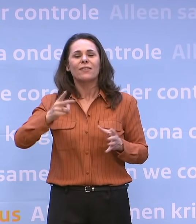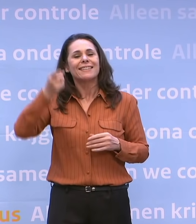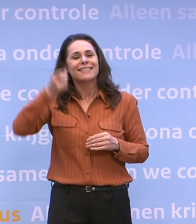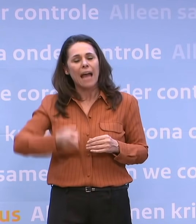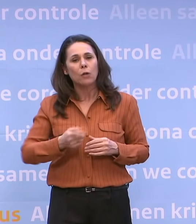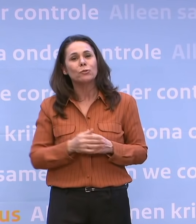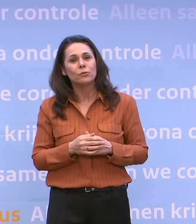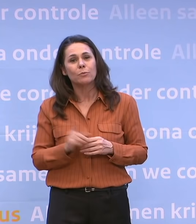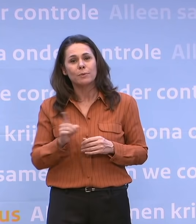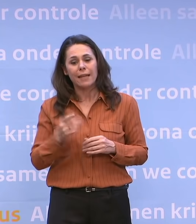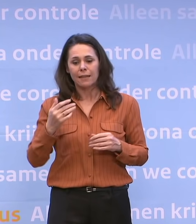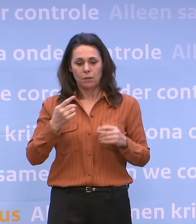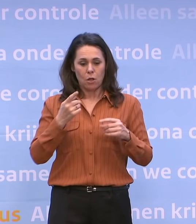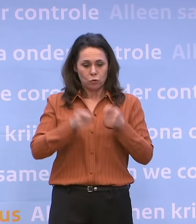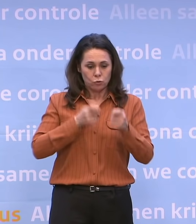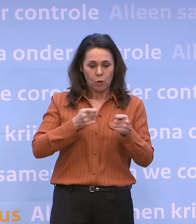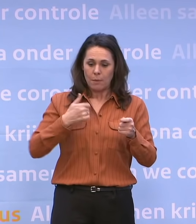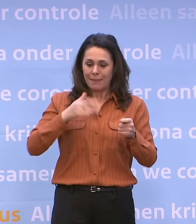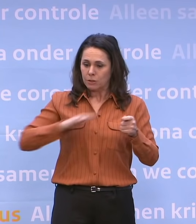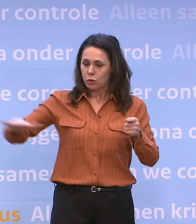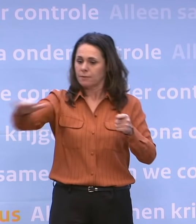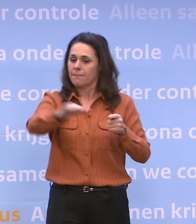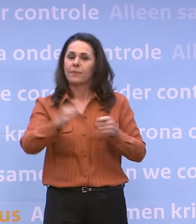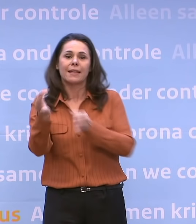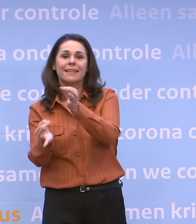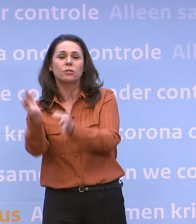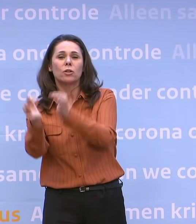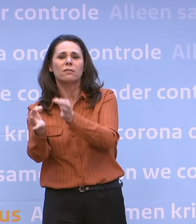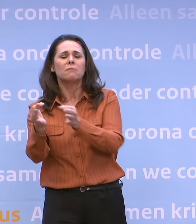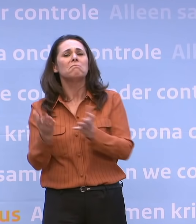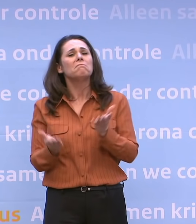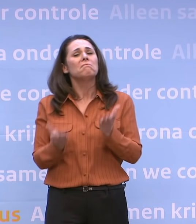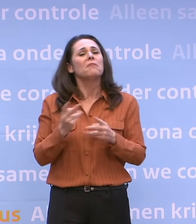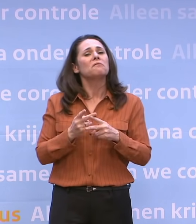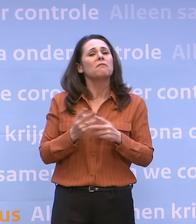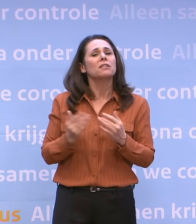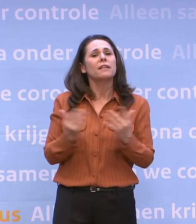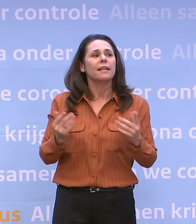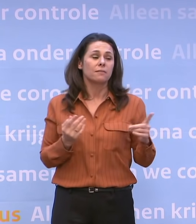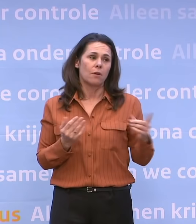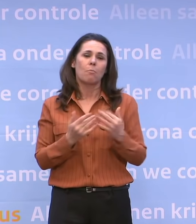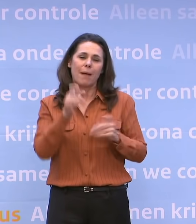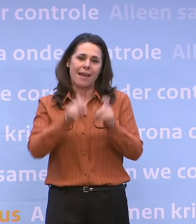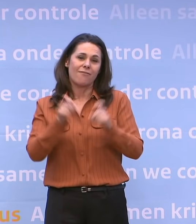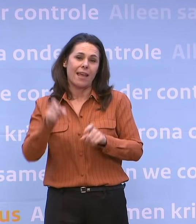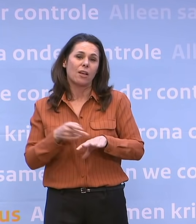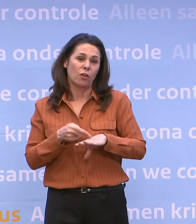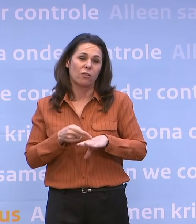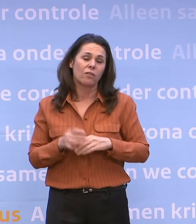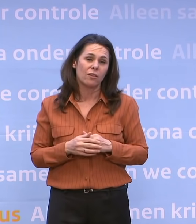we ook mensen van buiten de zorg kunnen testen. Wanneer schat u in dat dat gebeurt? Ik denk dat dat wel enkele weken gaat duren, omdat je